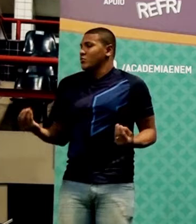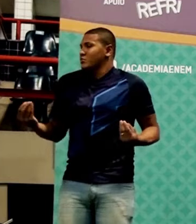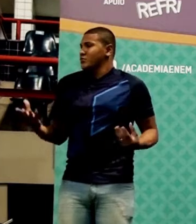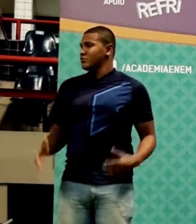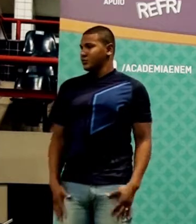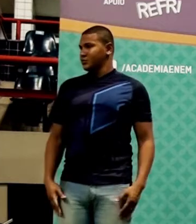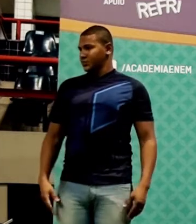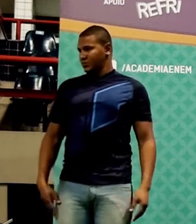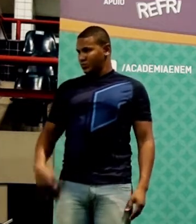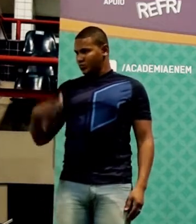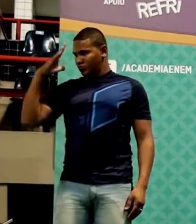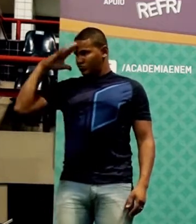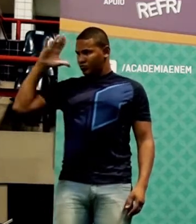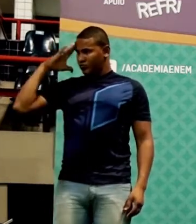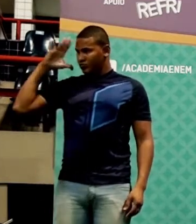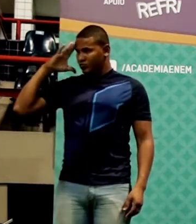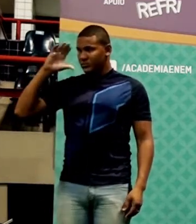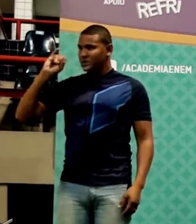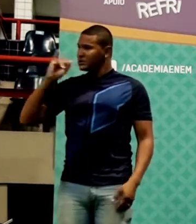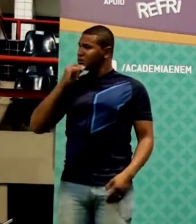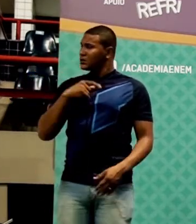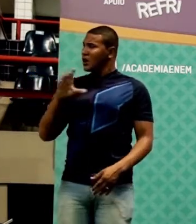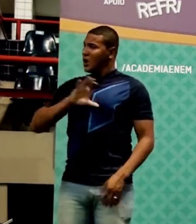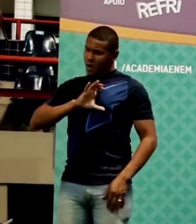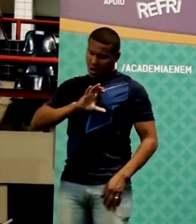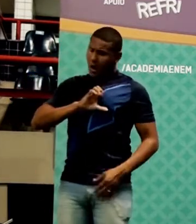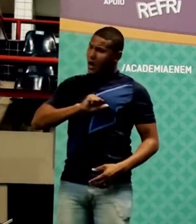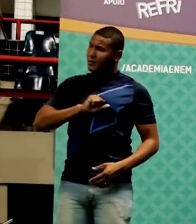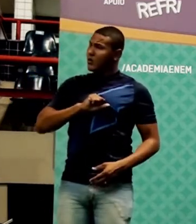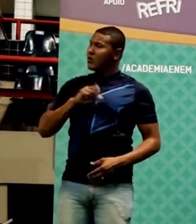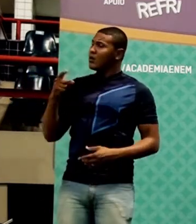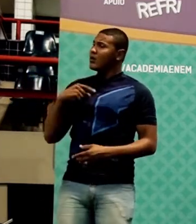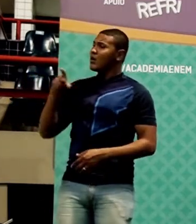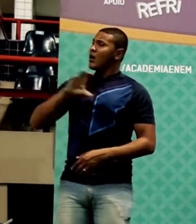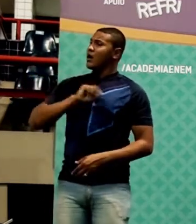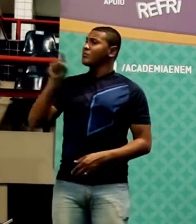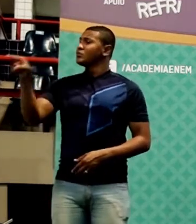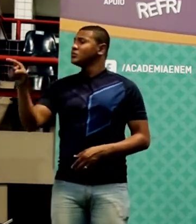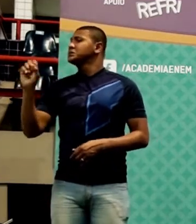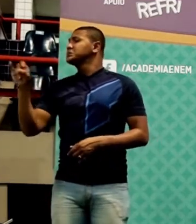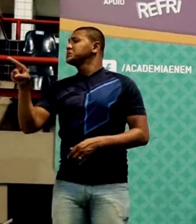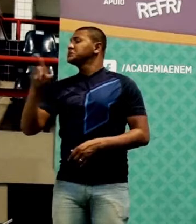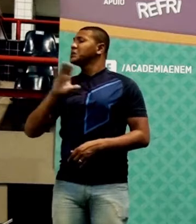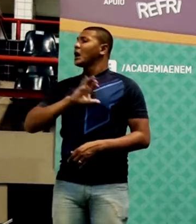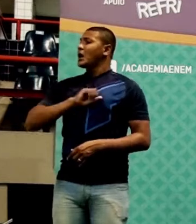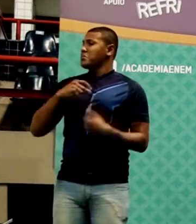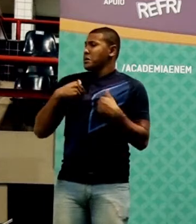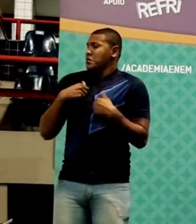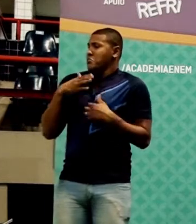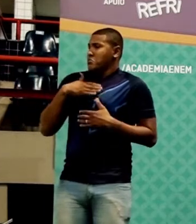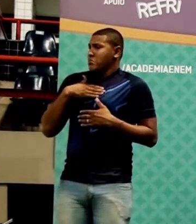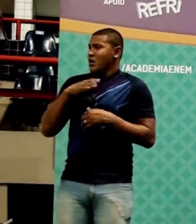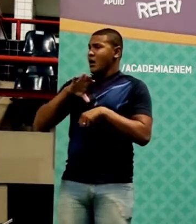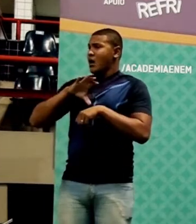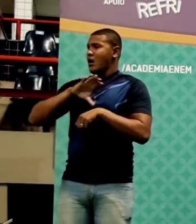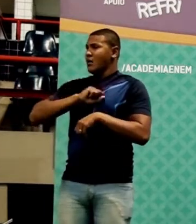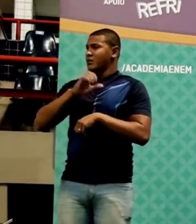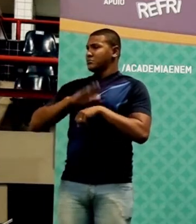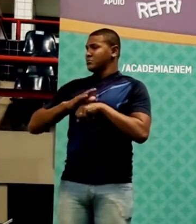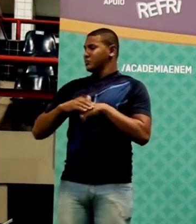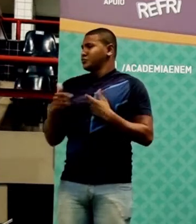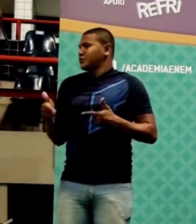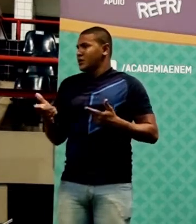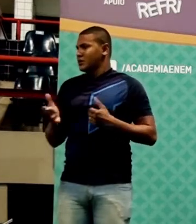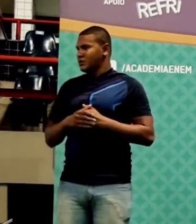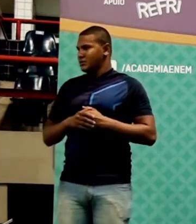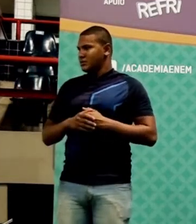mesma forma, como é que você vai amar o outro se você não se ama? Como é que você vai fazer o outro feliz